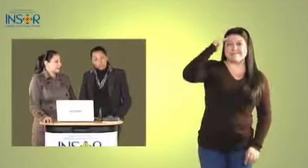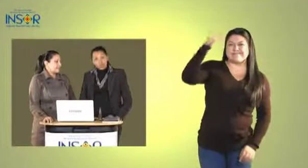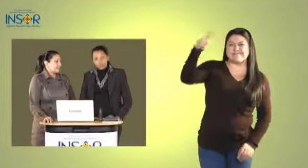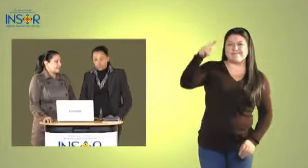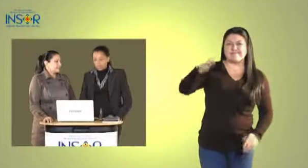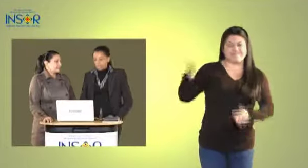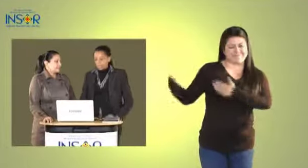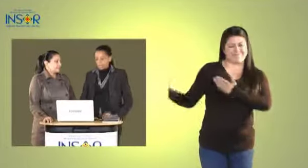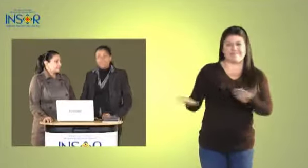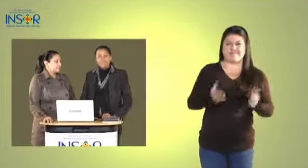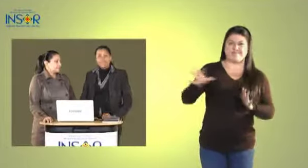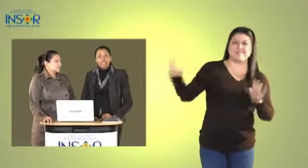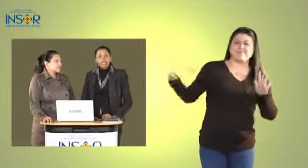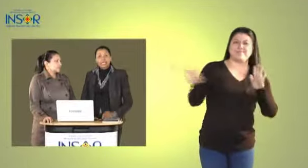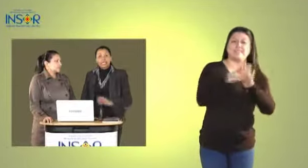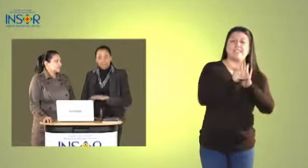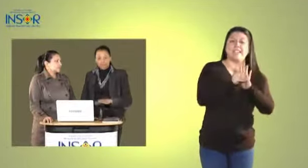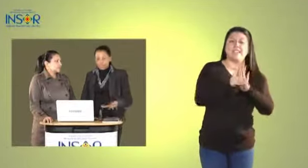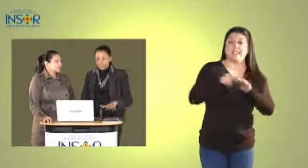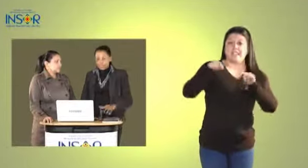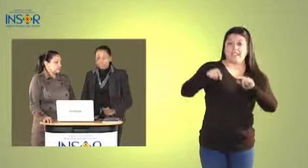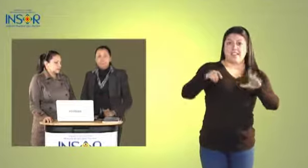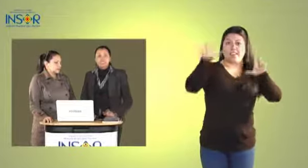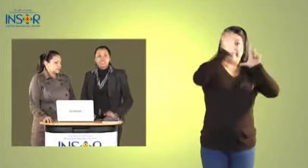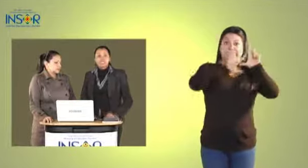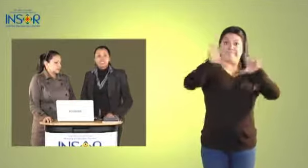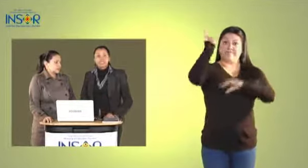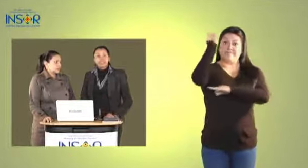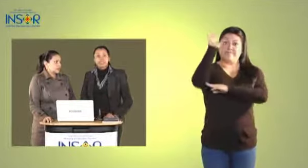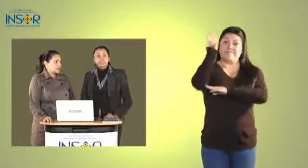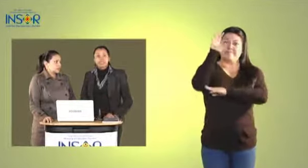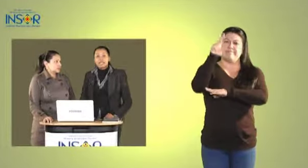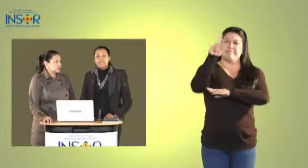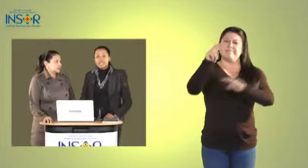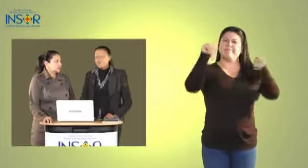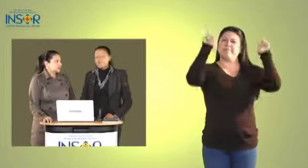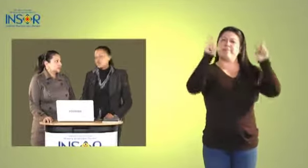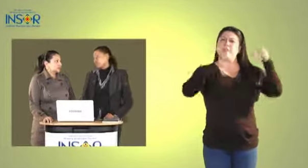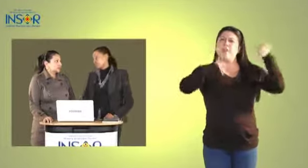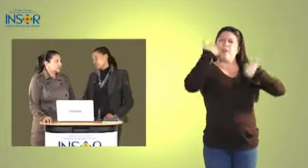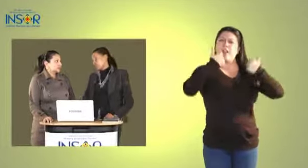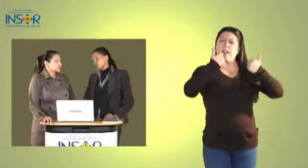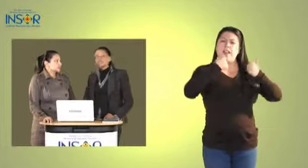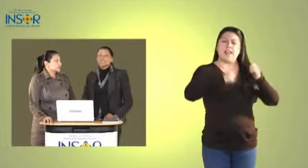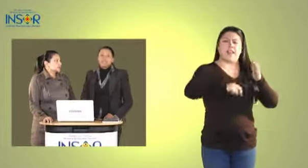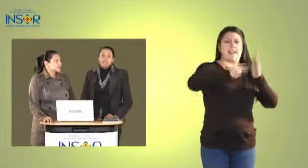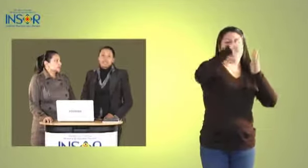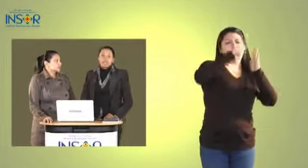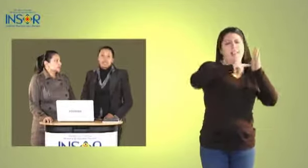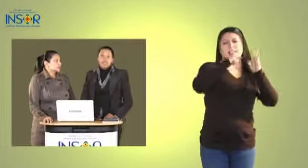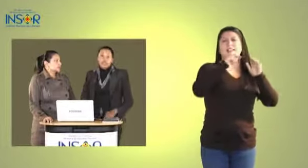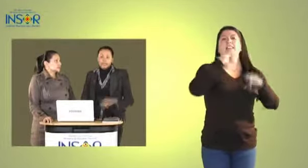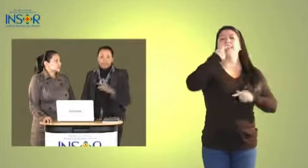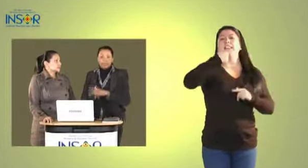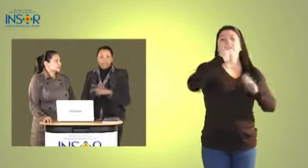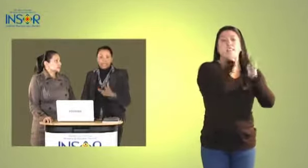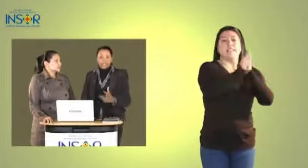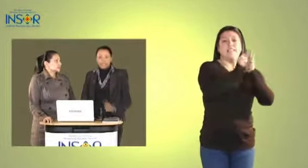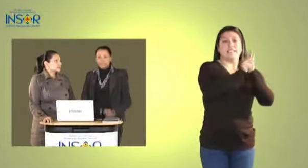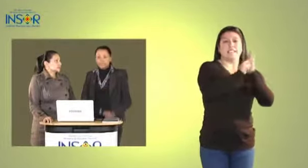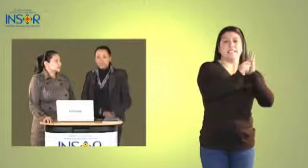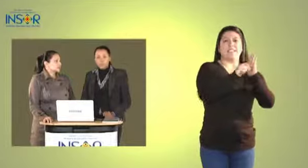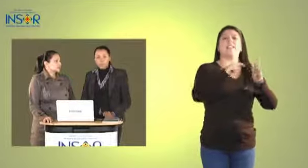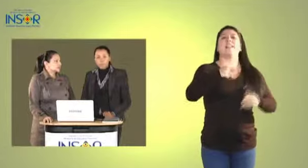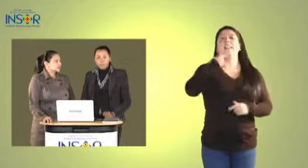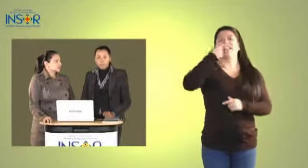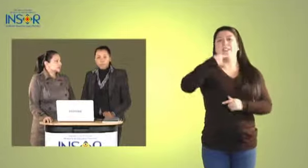bienvenido a todos. Para esta videoconferencia vamos a tratar el tema de la lengua escrita como lengua 2, la experiencia